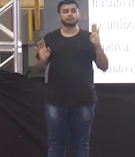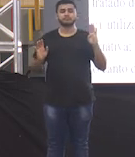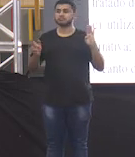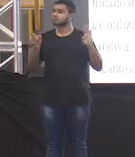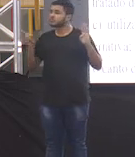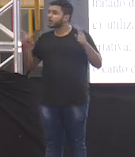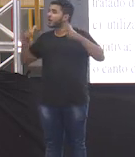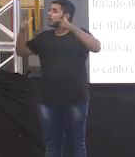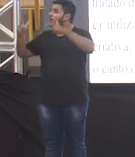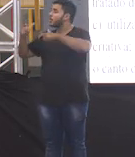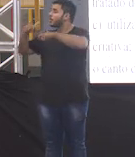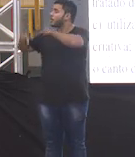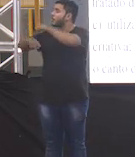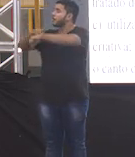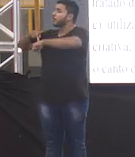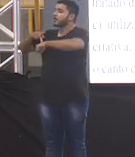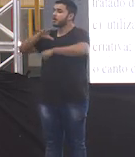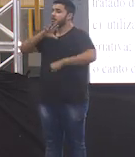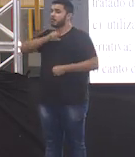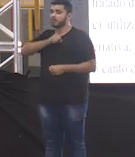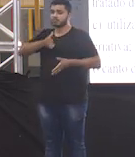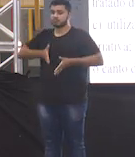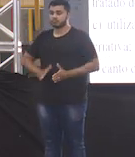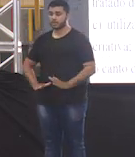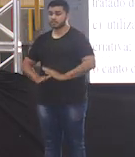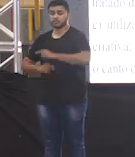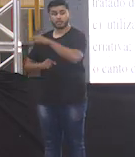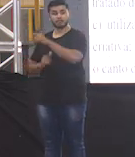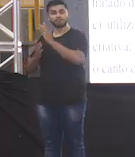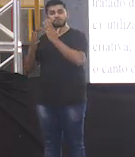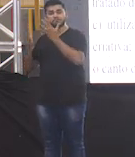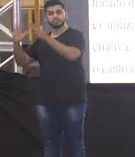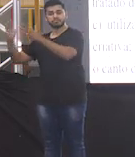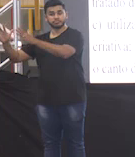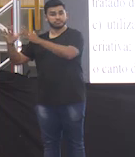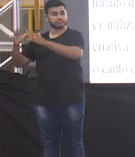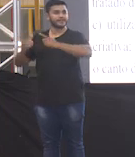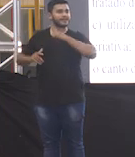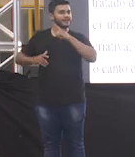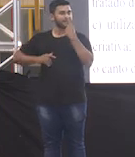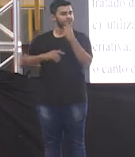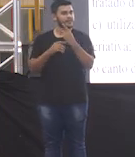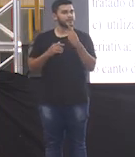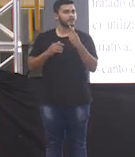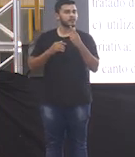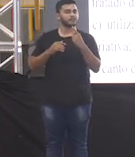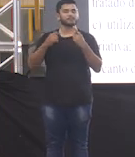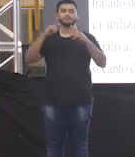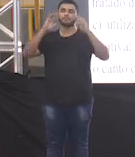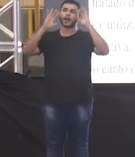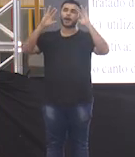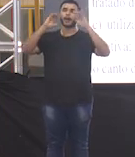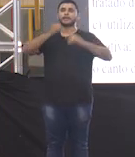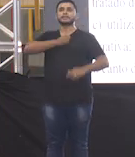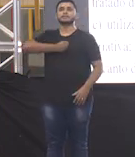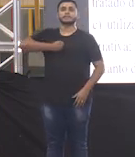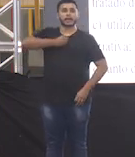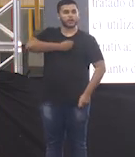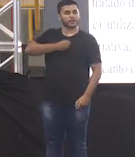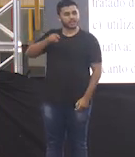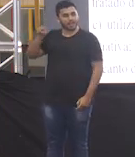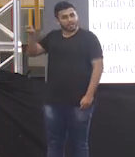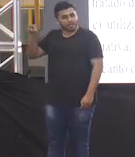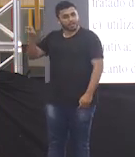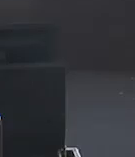terra natal, afinal é ufanista, é nostálgica e saudosista, ele sente